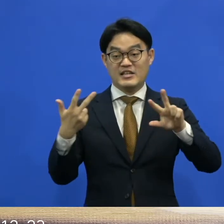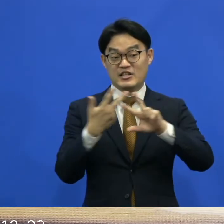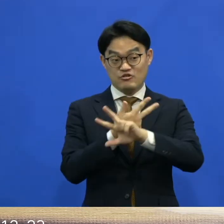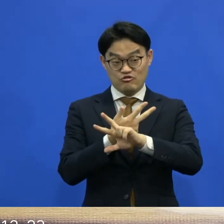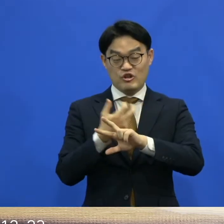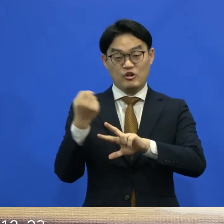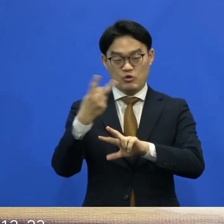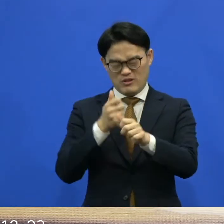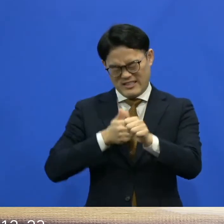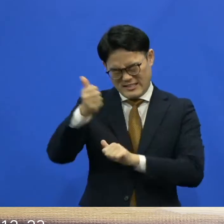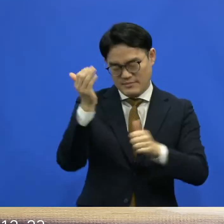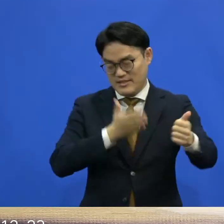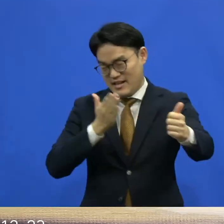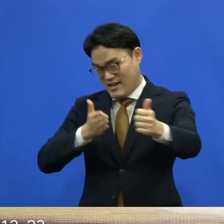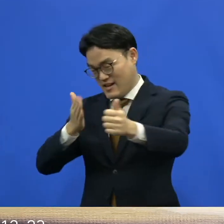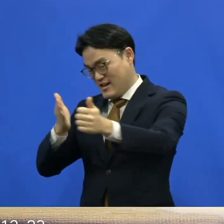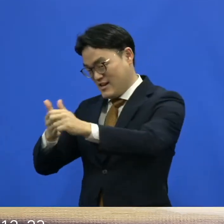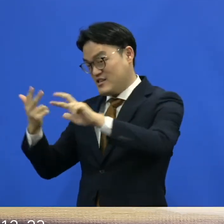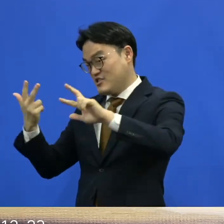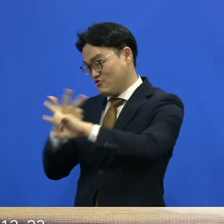승리합시다.